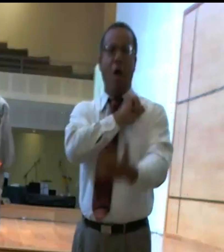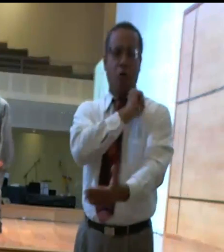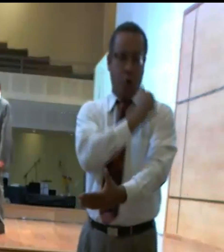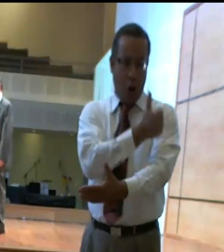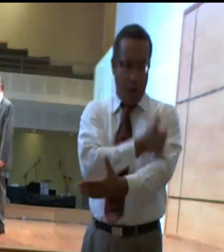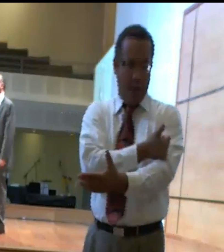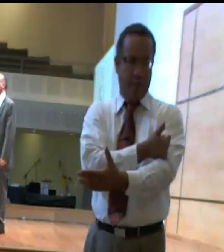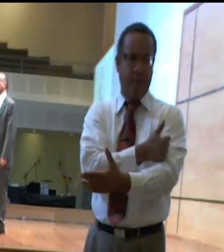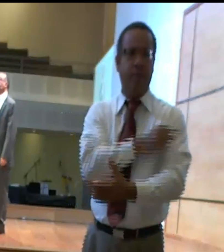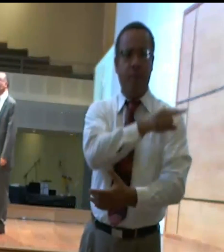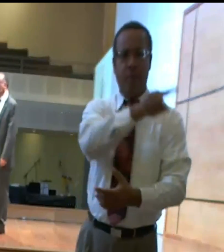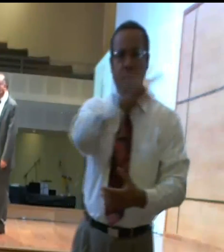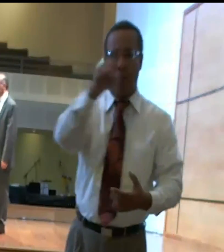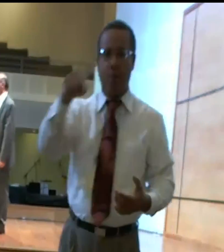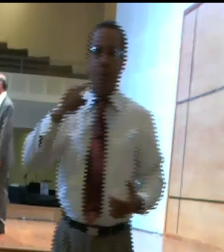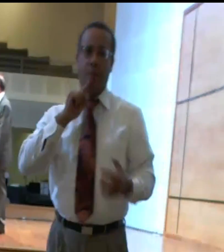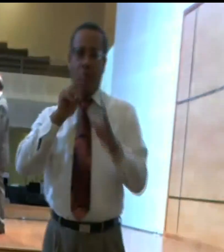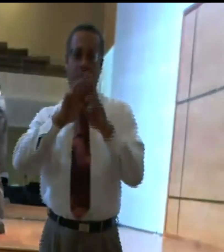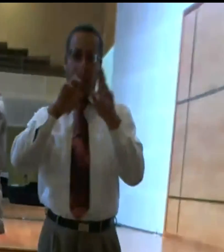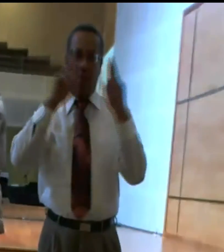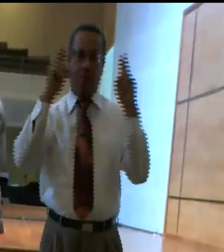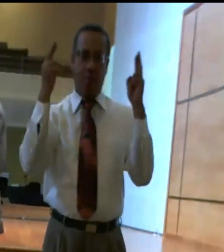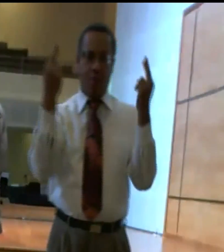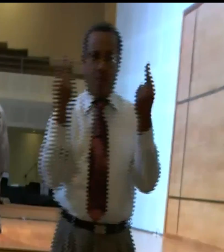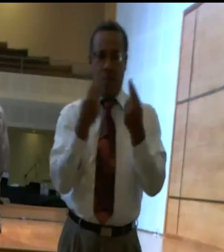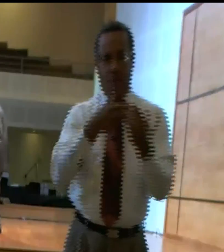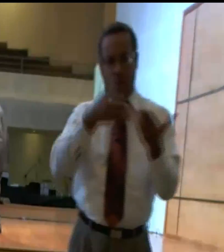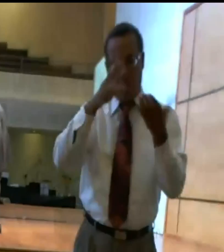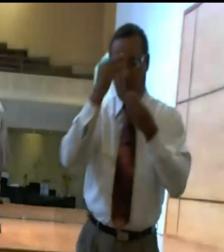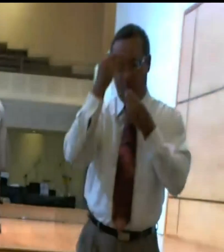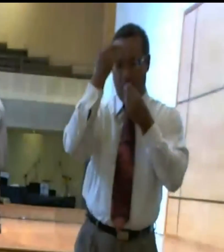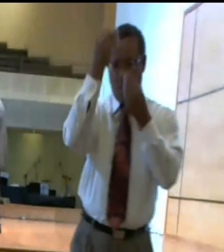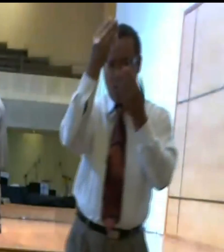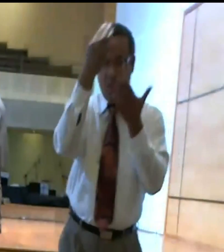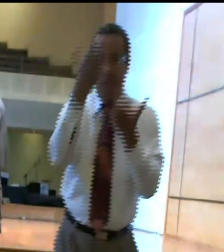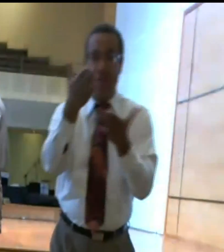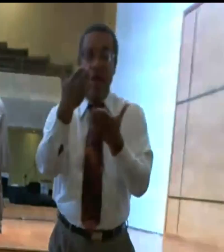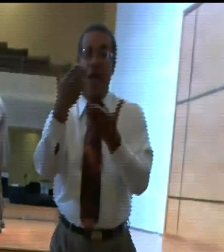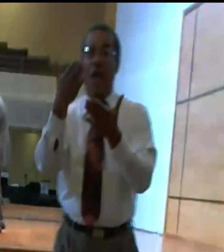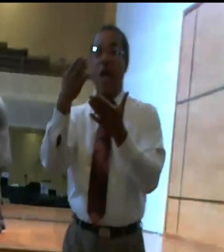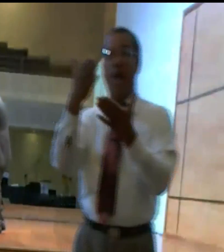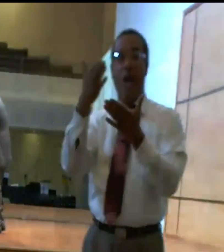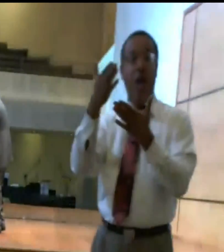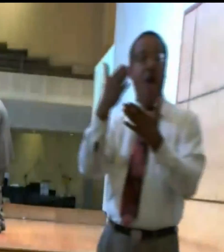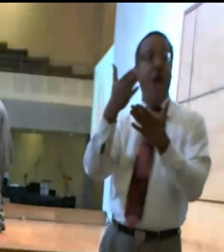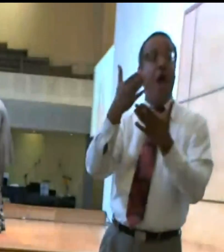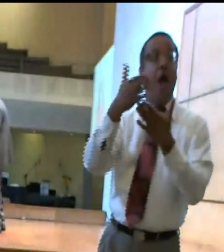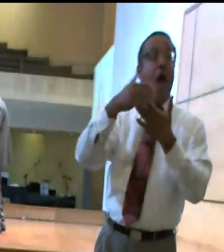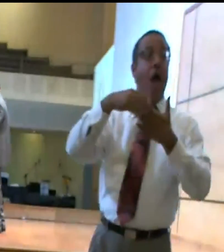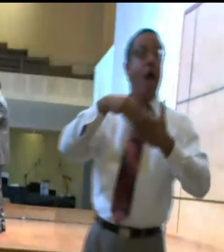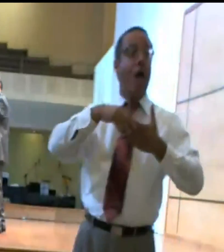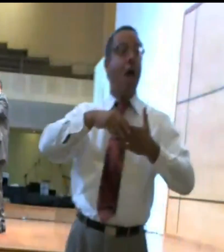bien, hermanos? Nosotros somos responsables ante Dios de obedecer al gobierno. Y